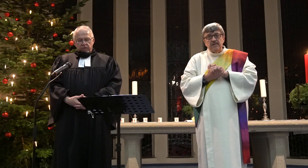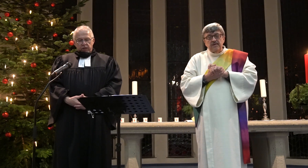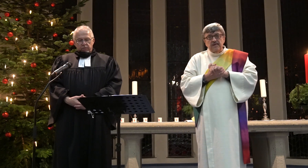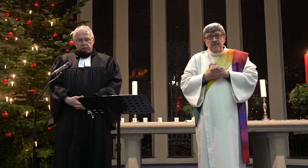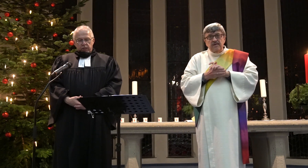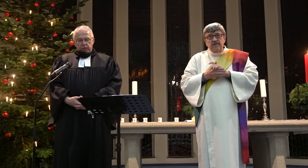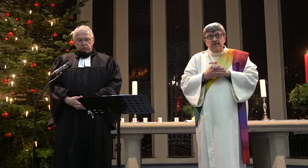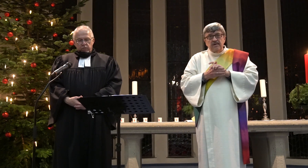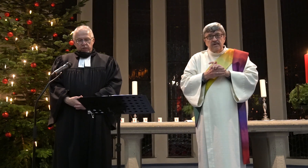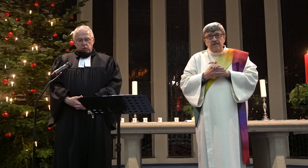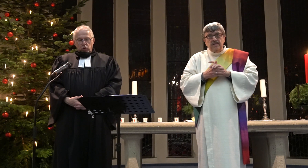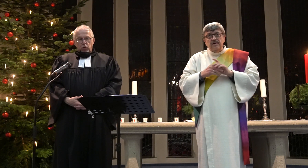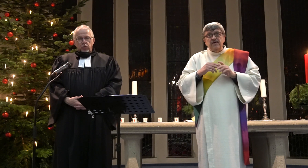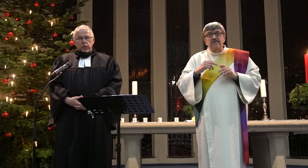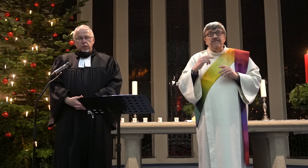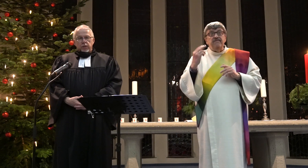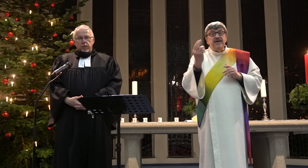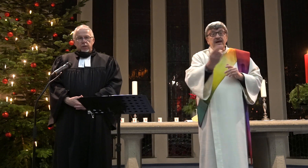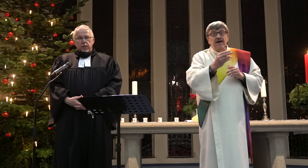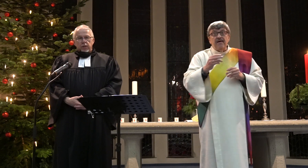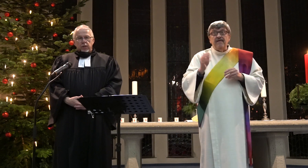Wir werden mit Jesus Mensch